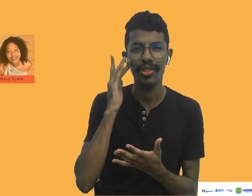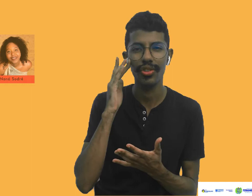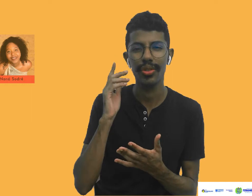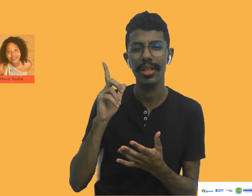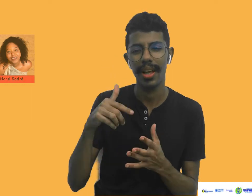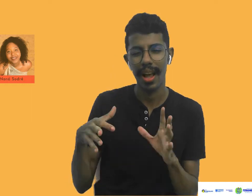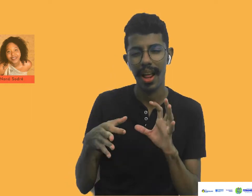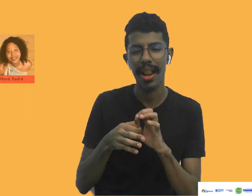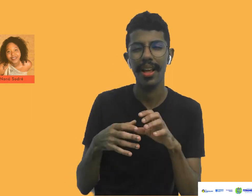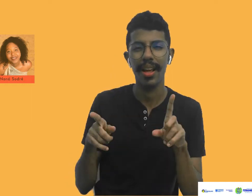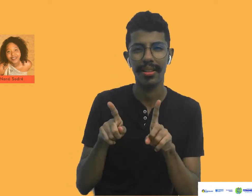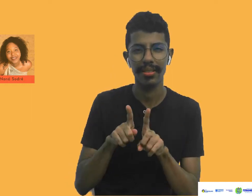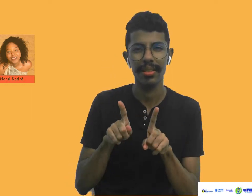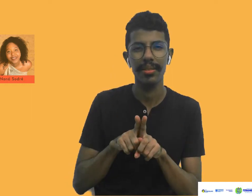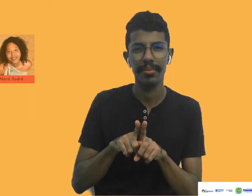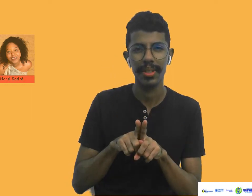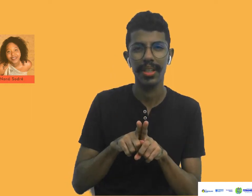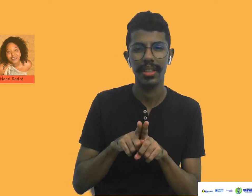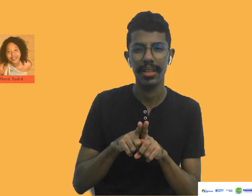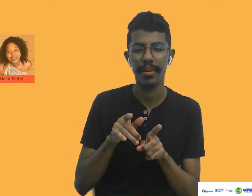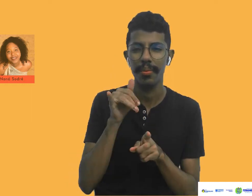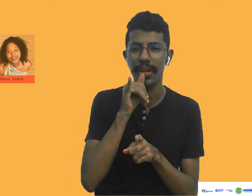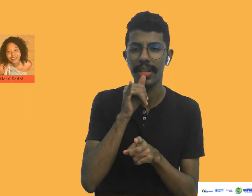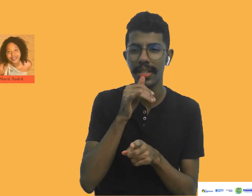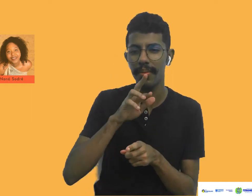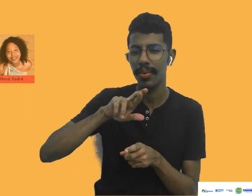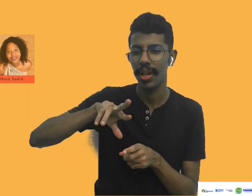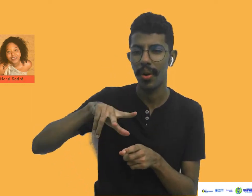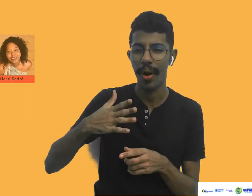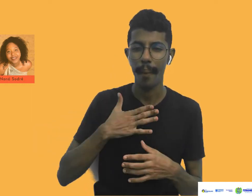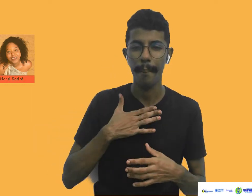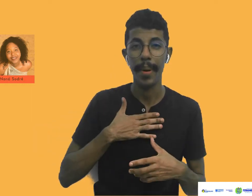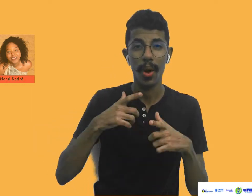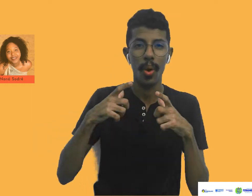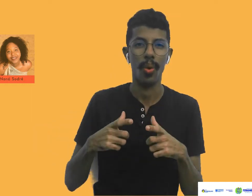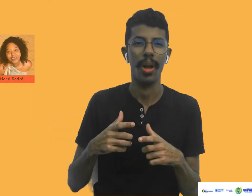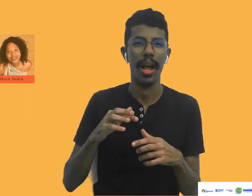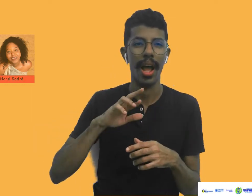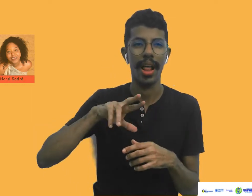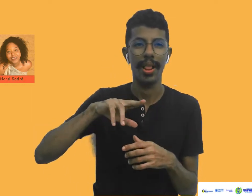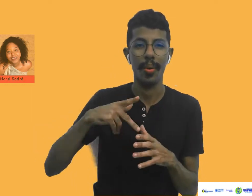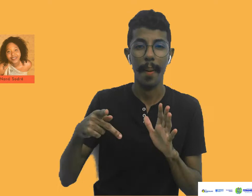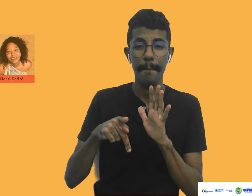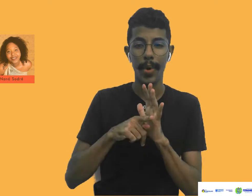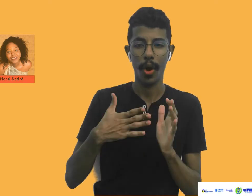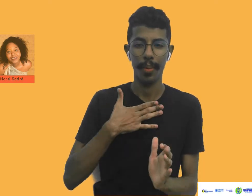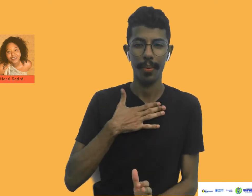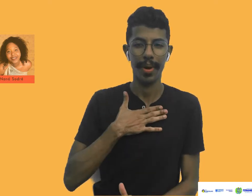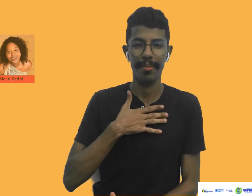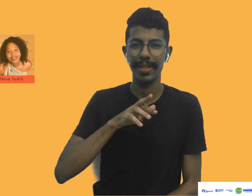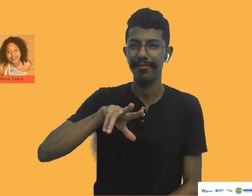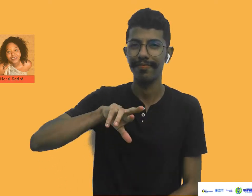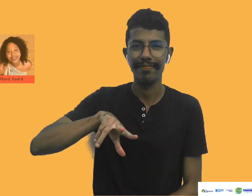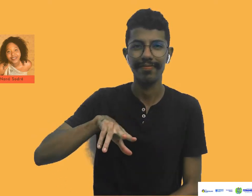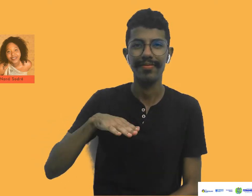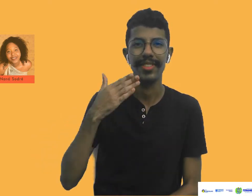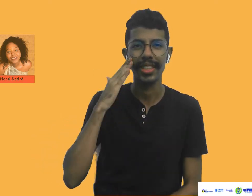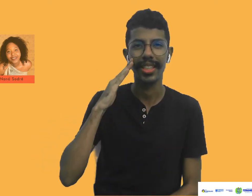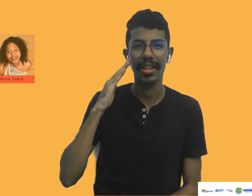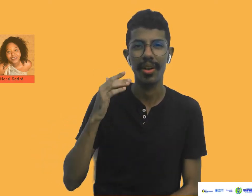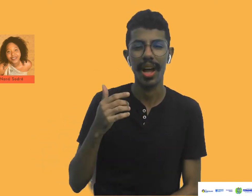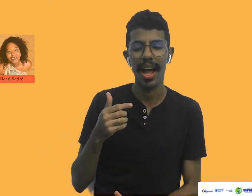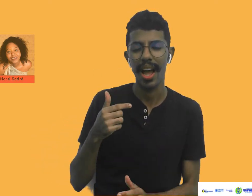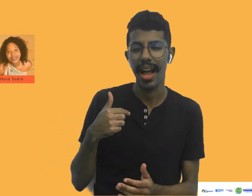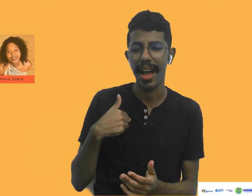que isso tem um pouco a ver, como se eu achasse que não era o meu lugar, né? Ou então, imagina, isso